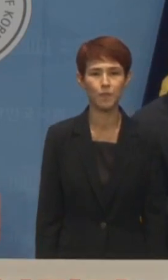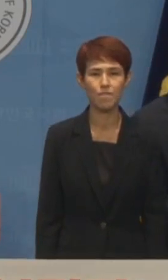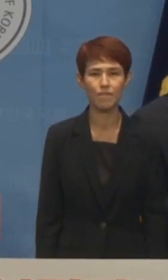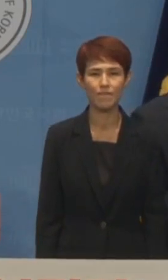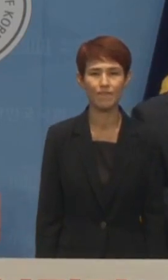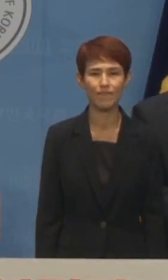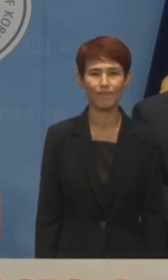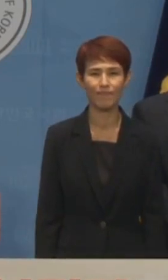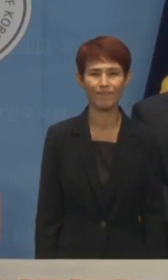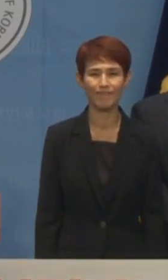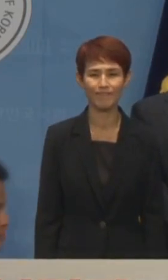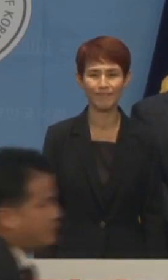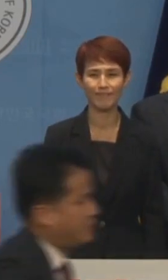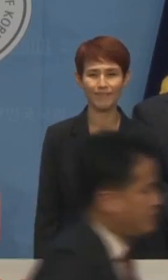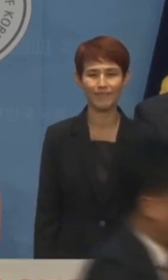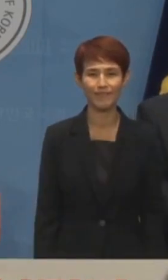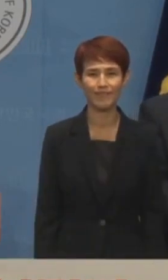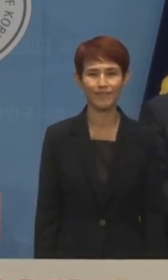자, 들어오셨죠?